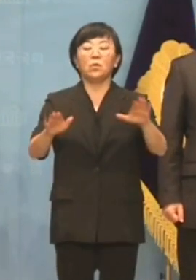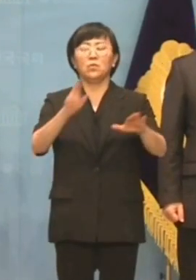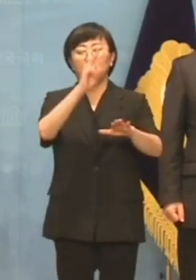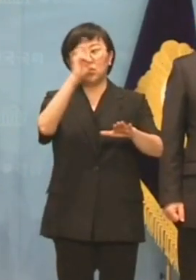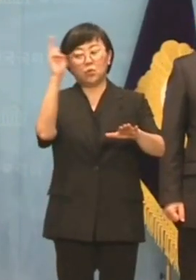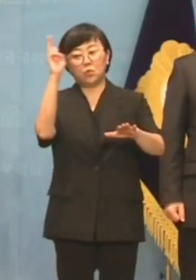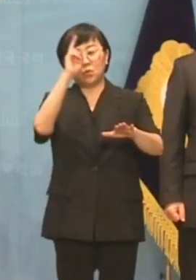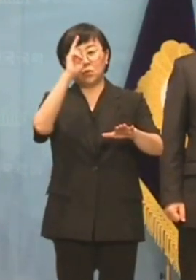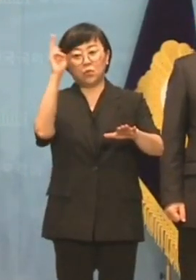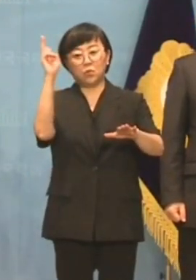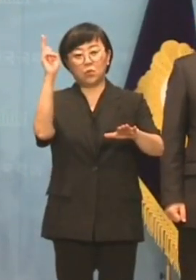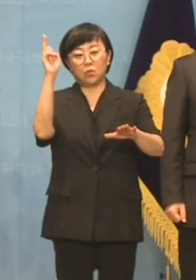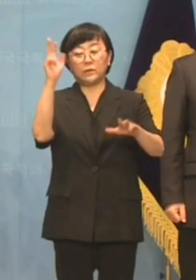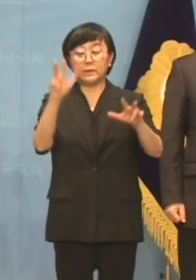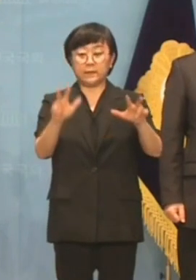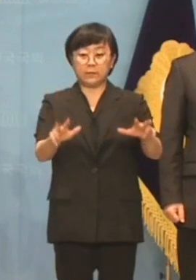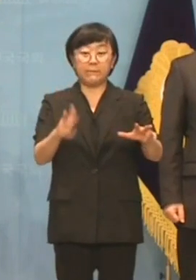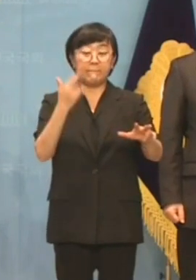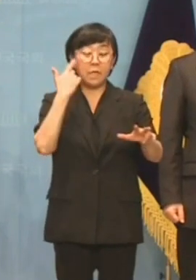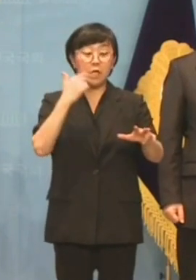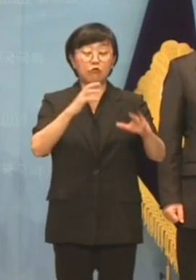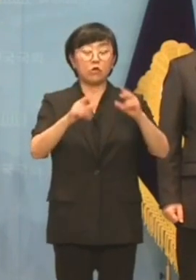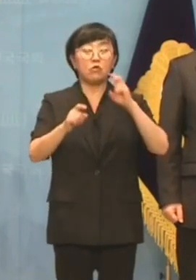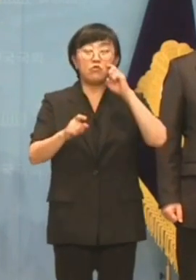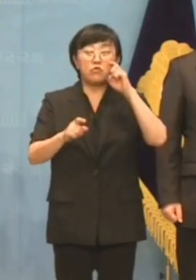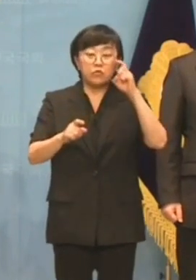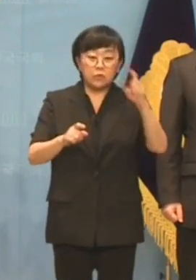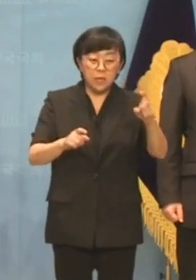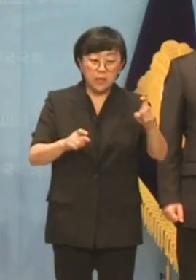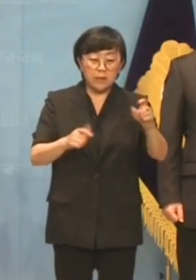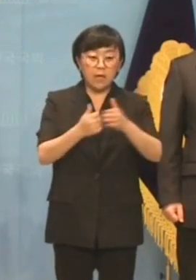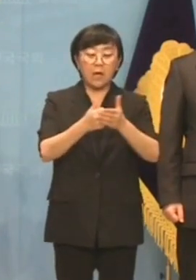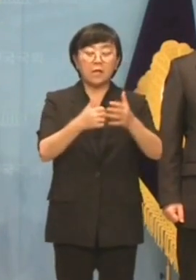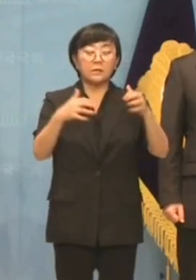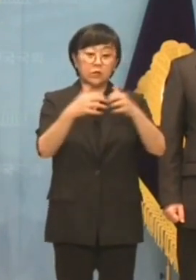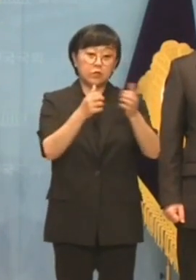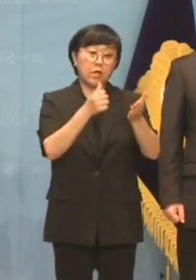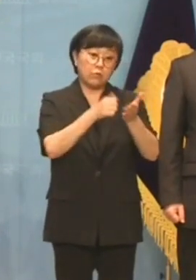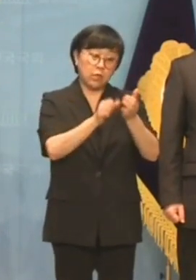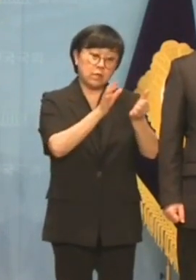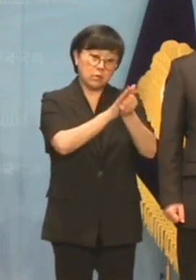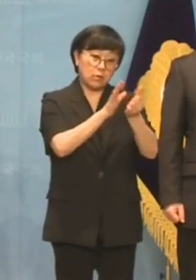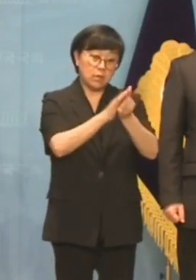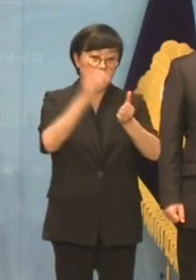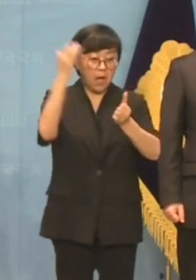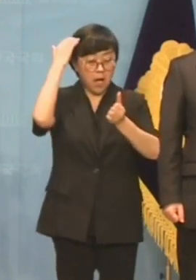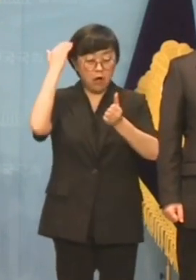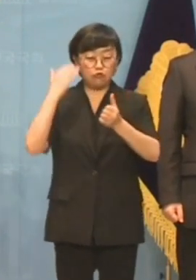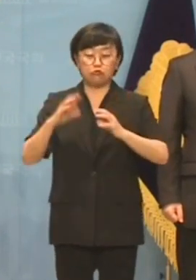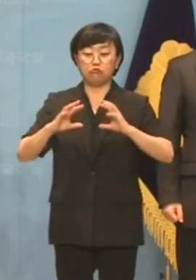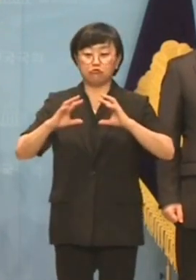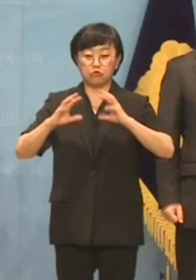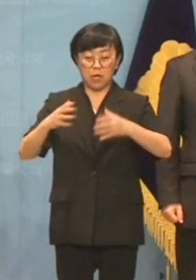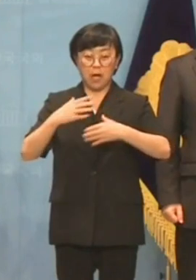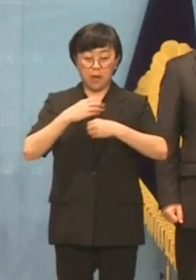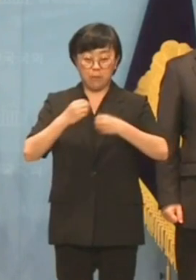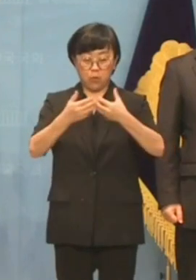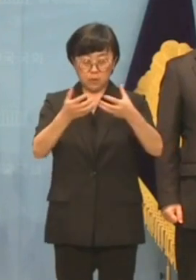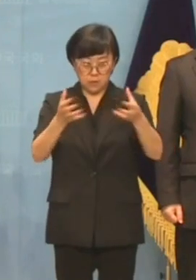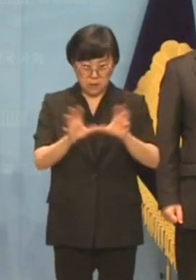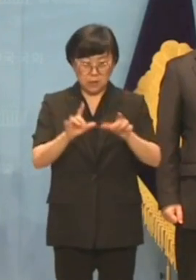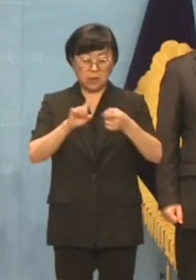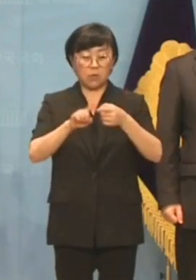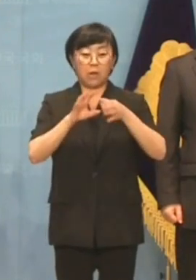오후 지금 미국이 우크라이나 살상무기 지원과 관련해서 한국의 국가안보실 도감청한 정황과